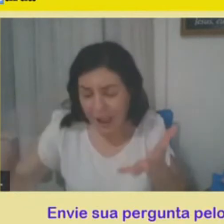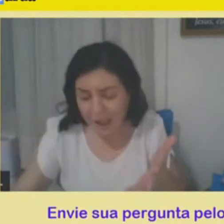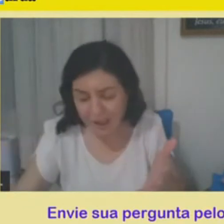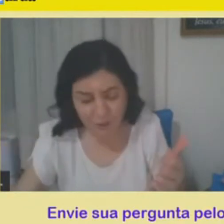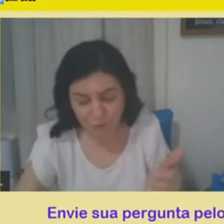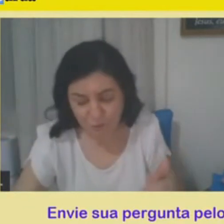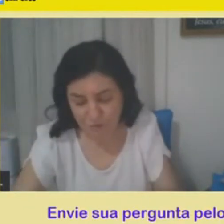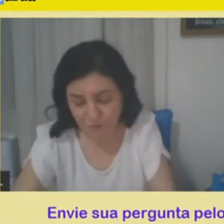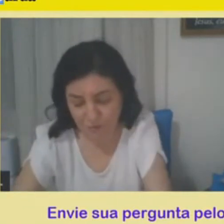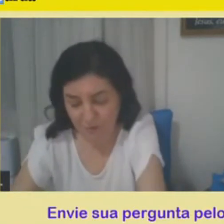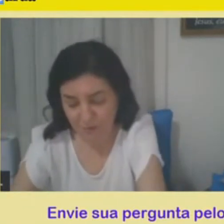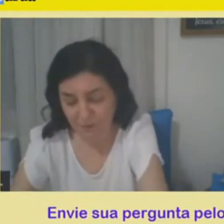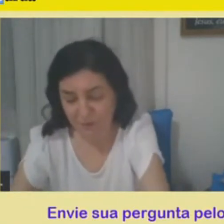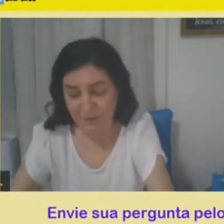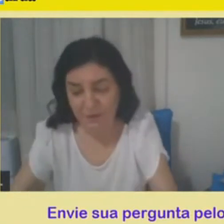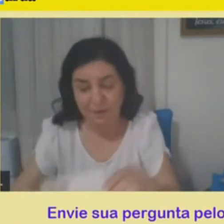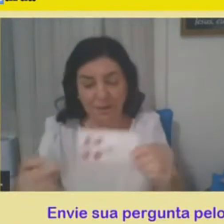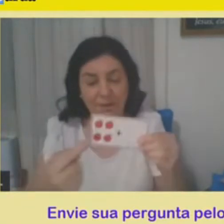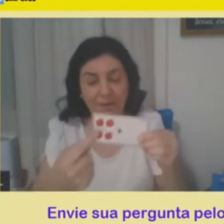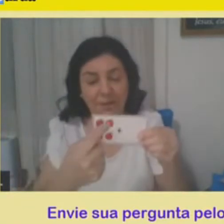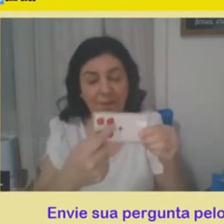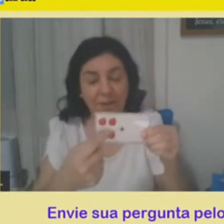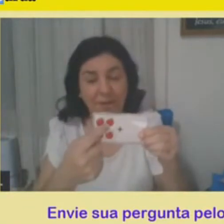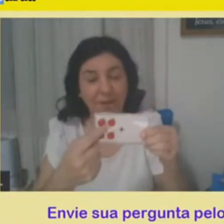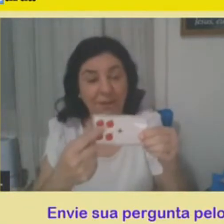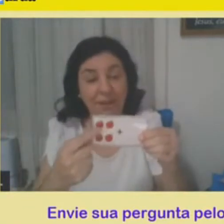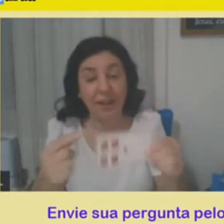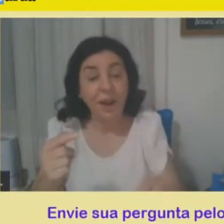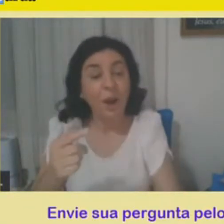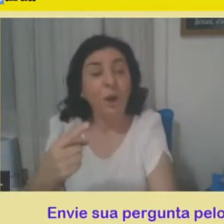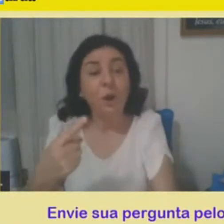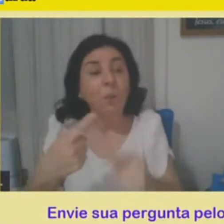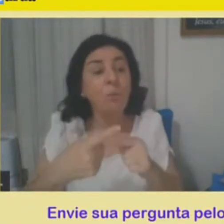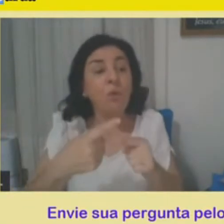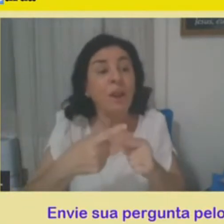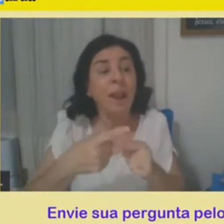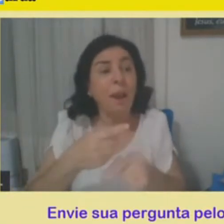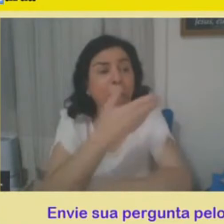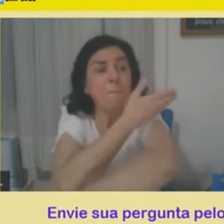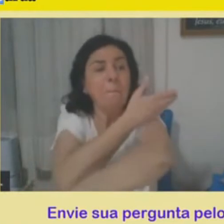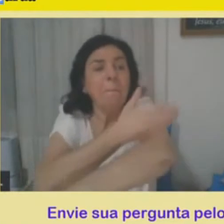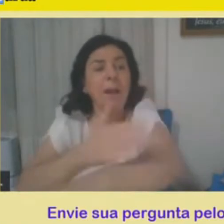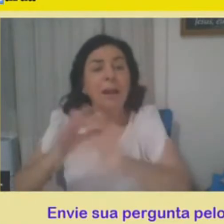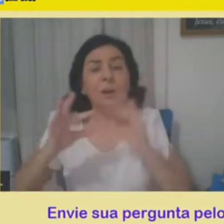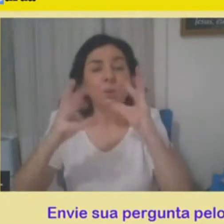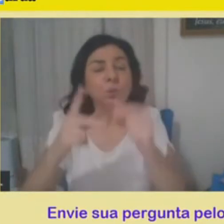Aqui é diferente. Dá para fazer vários materiais.